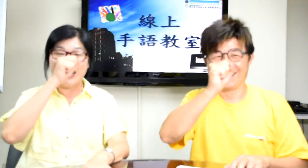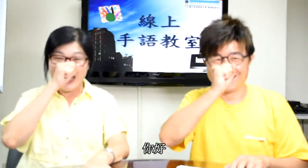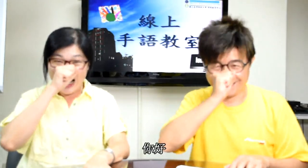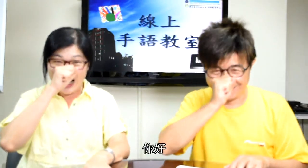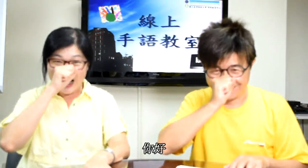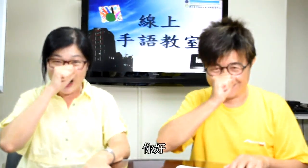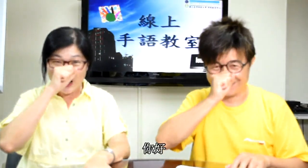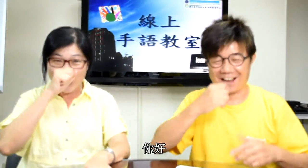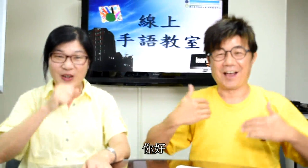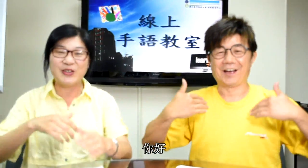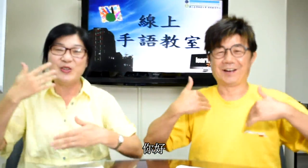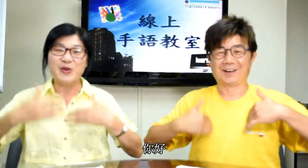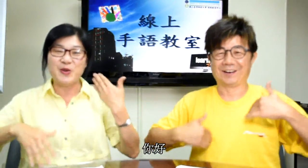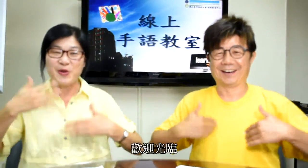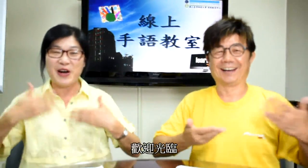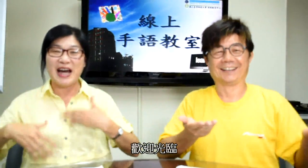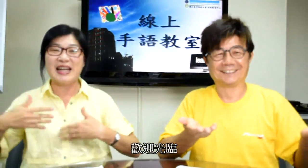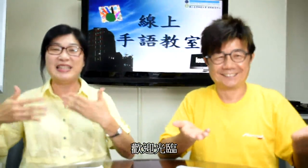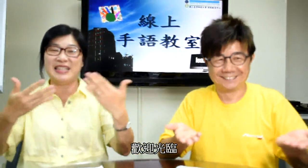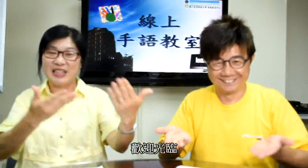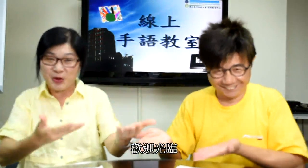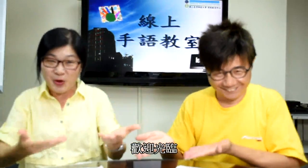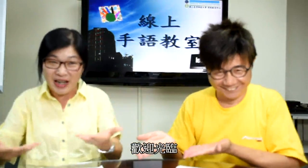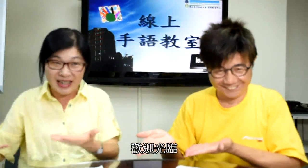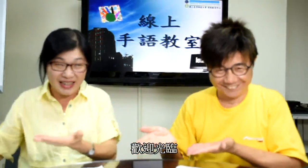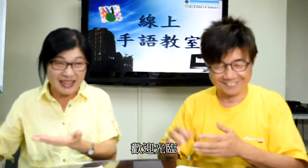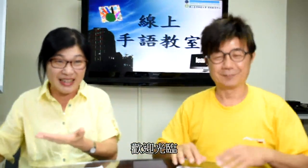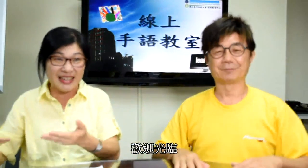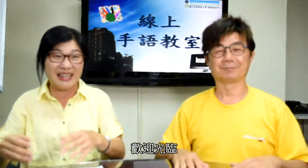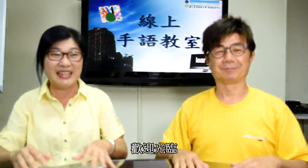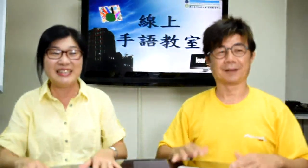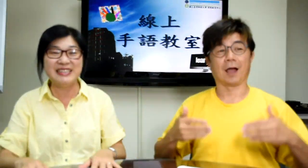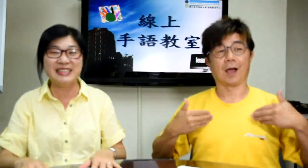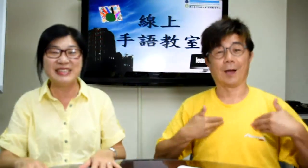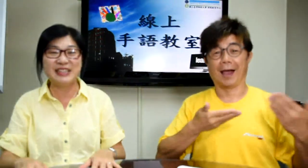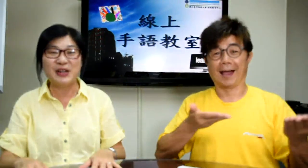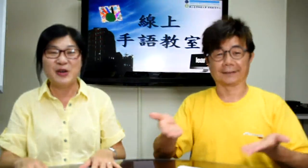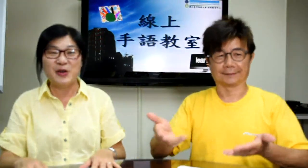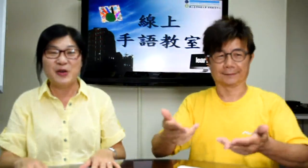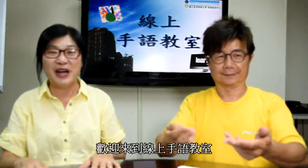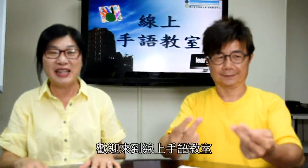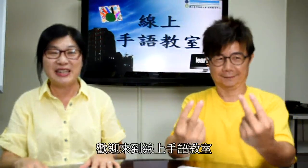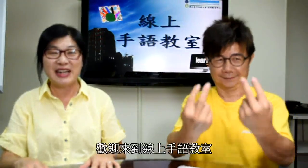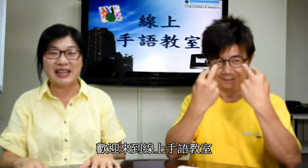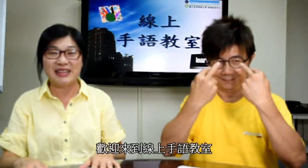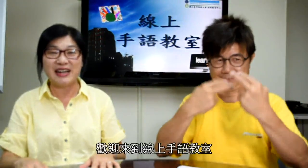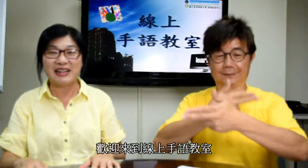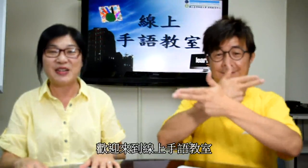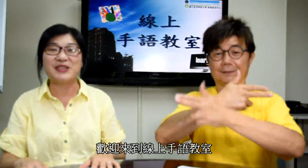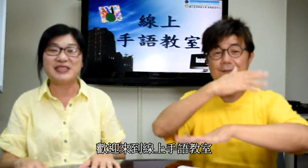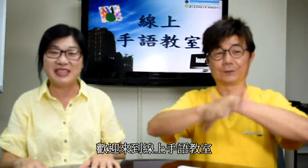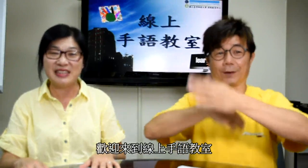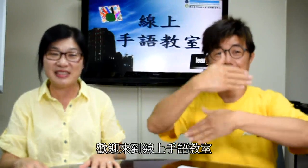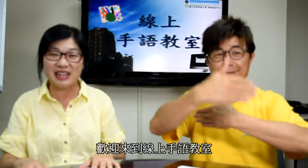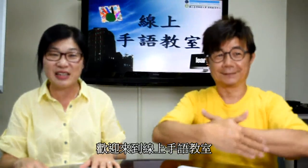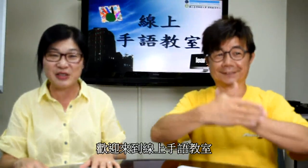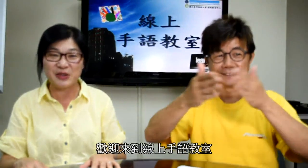你好，欢迎光临，欢迎来到线上手语